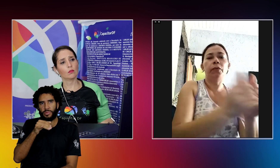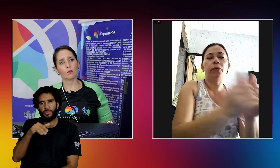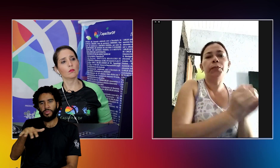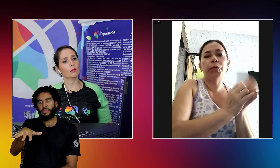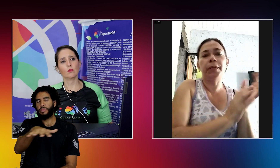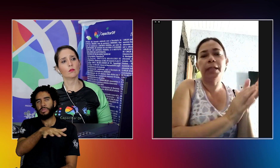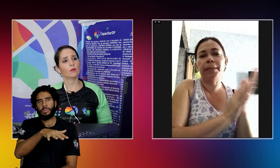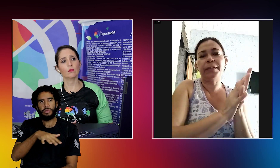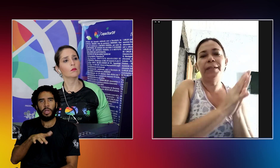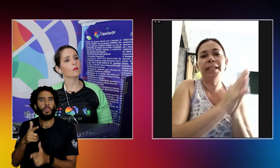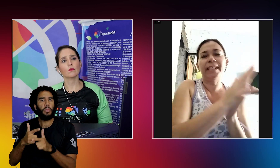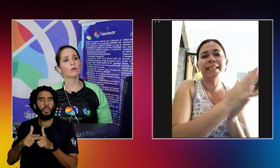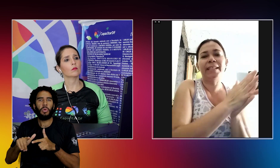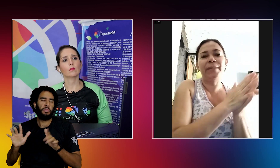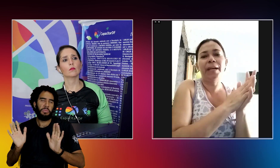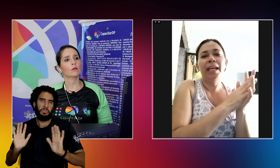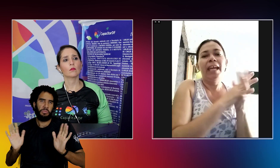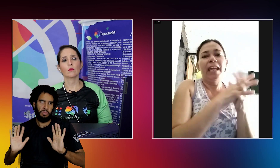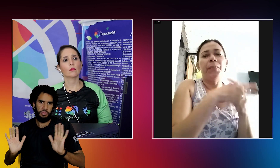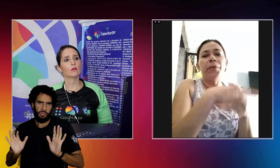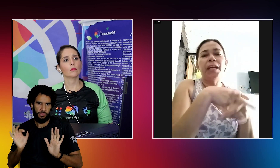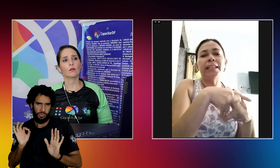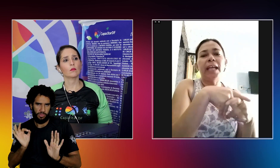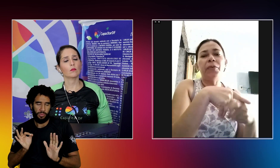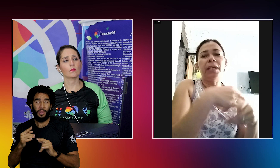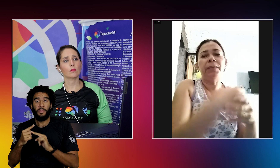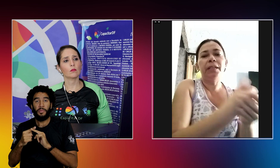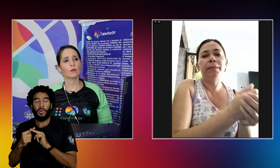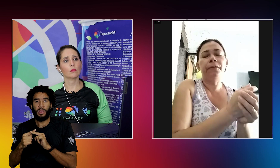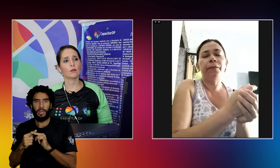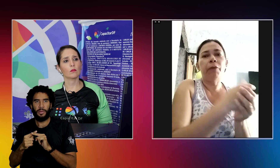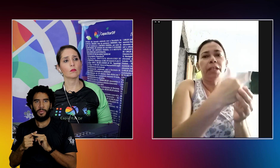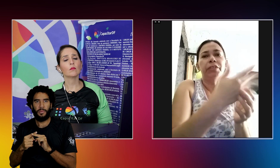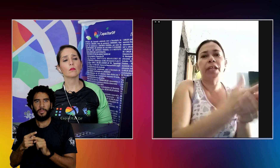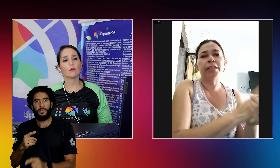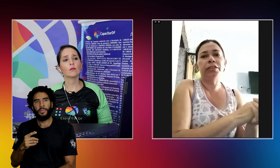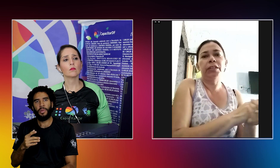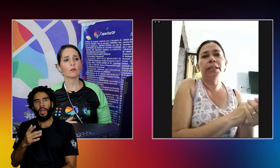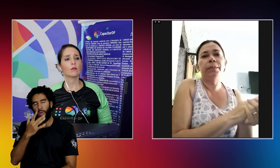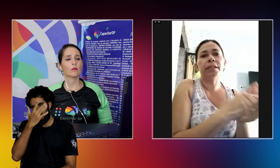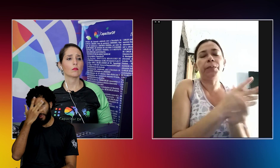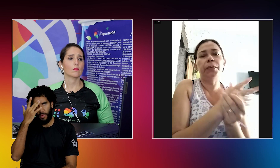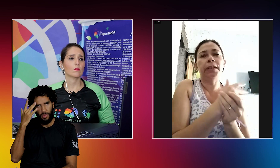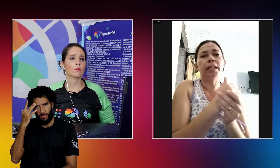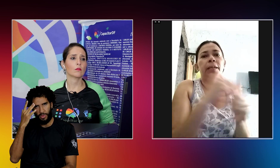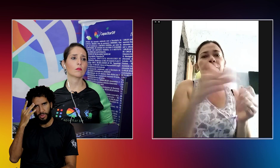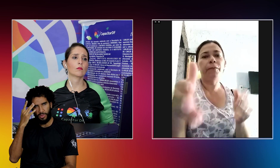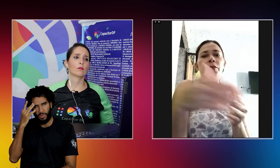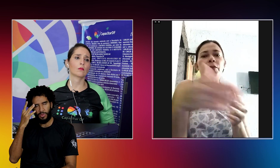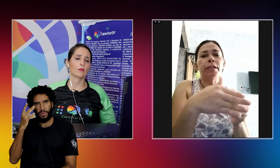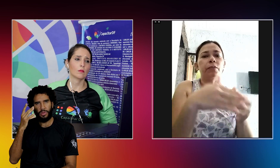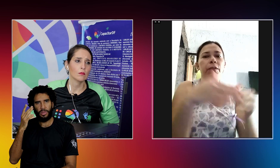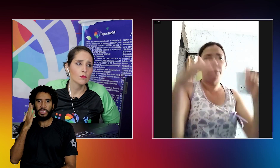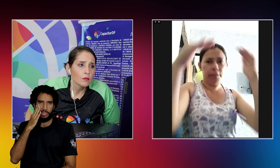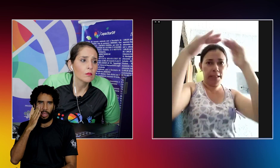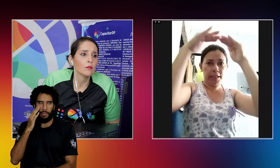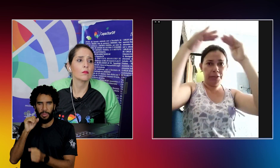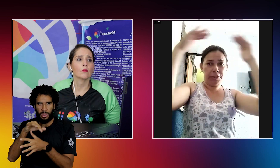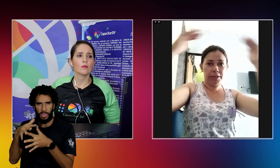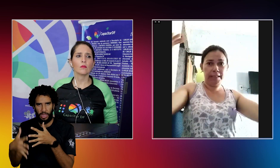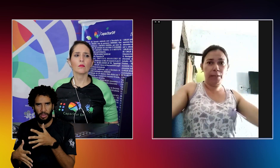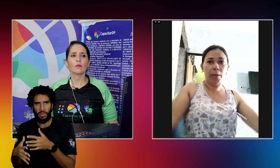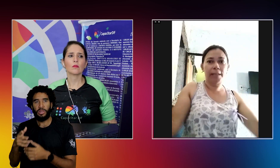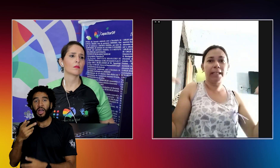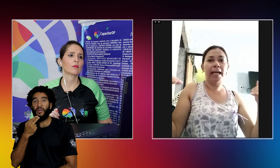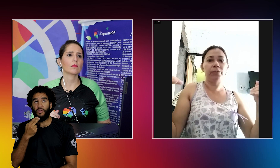houve problema com relação a... É porque até alguém já de Libras poderia, me falou isso, que a gente tem